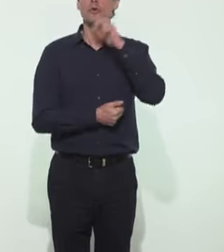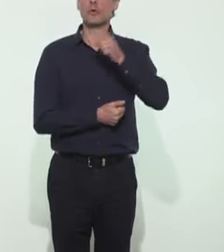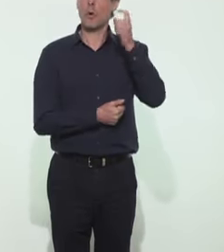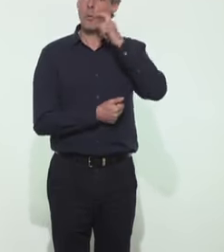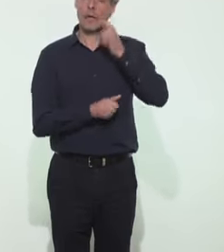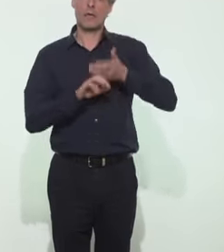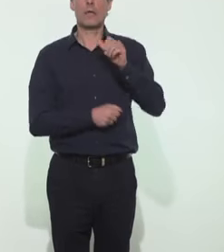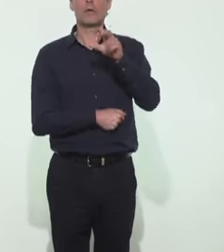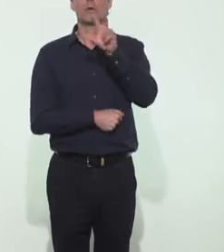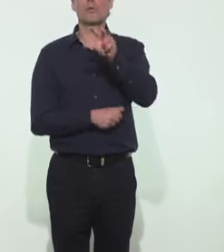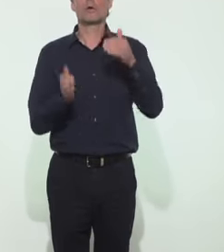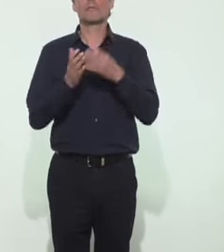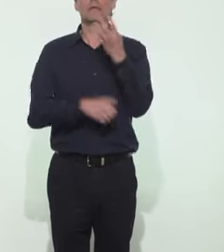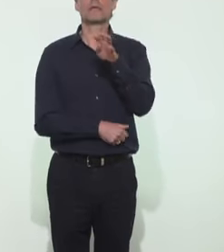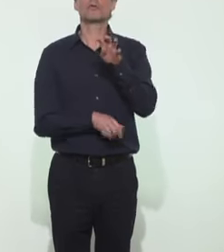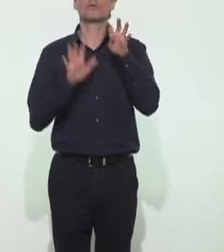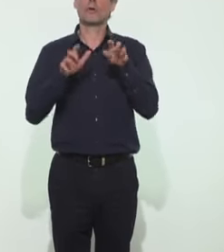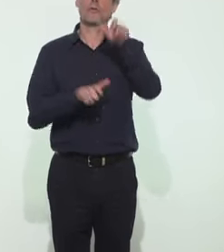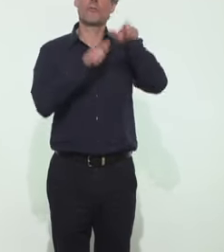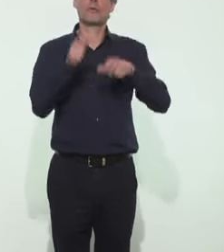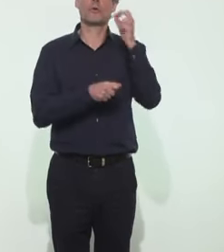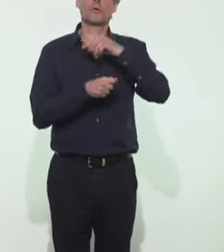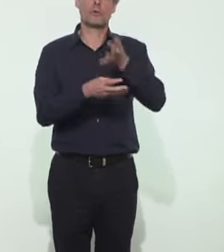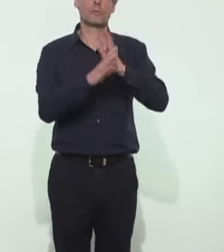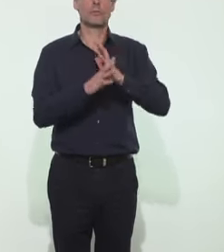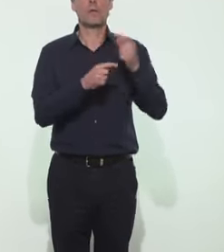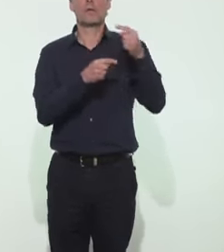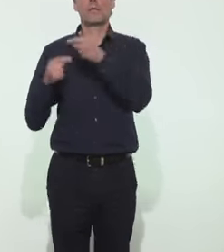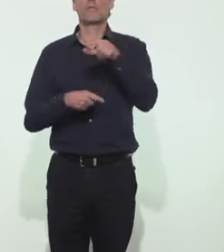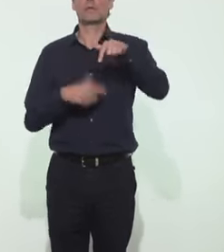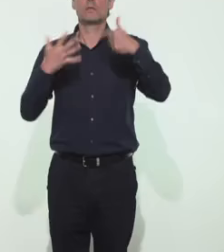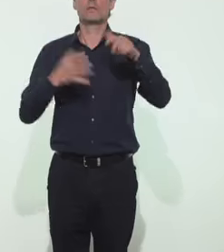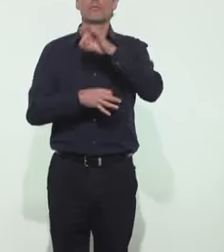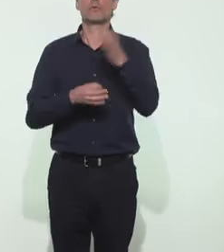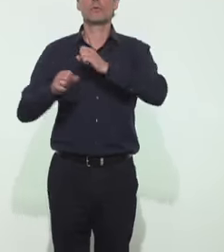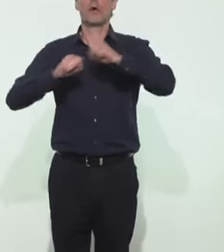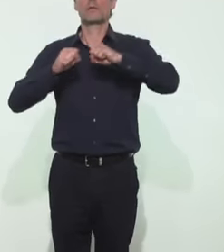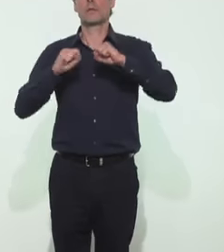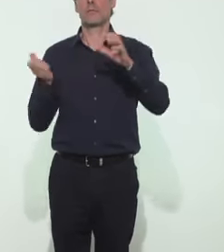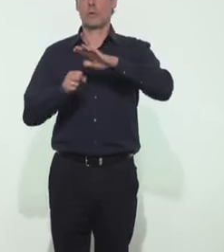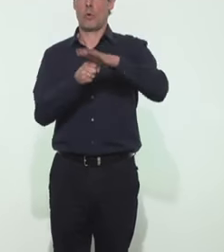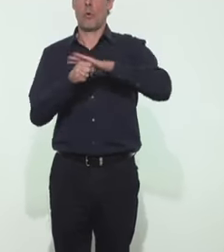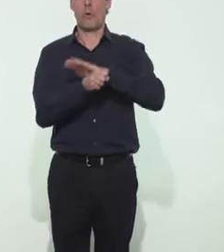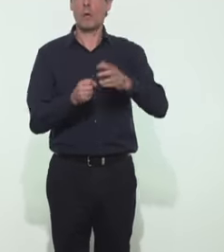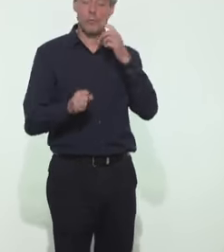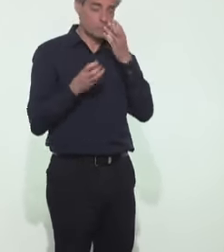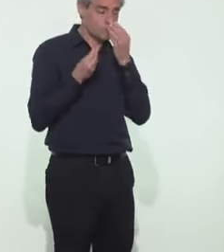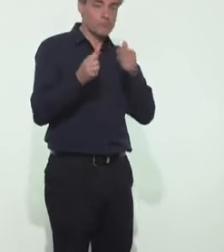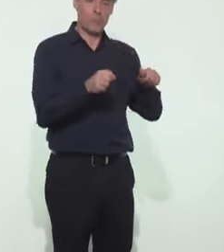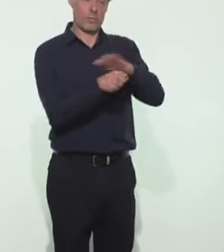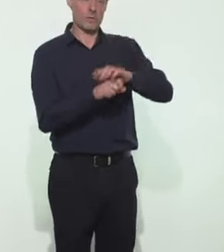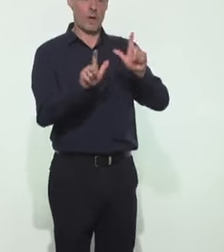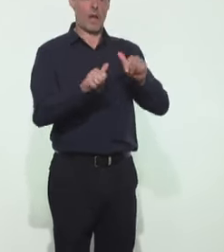3004 cent neuf passages soit 17 % de leur activité totale pour une suspicion de kobe de 19